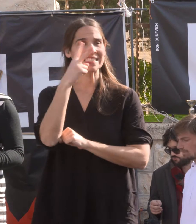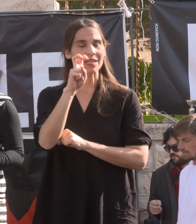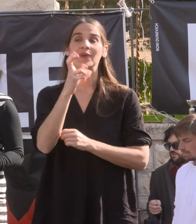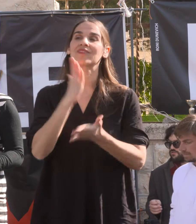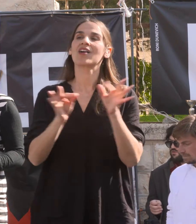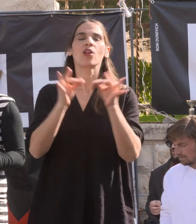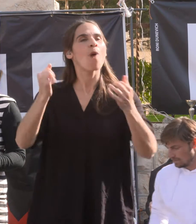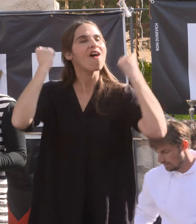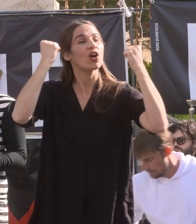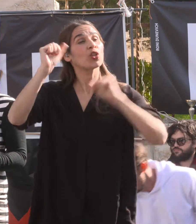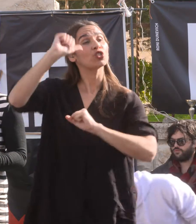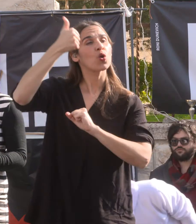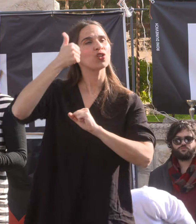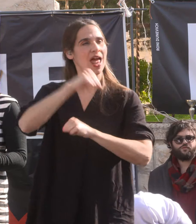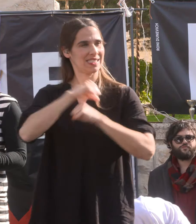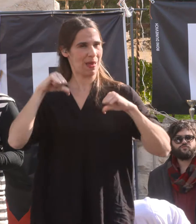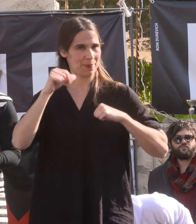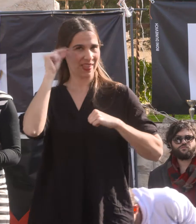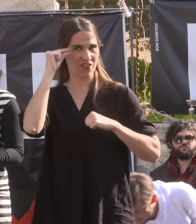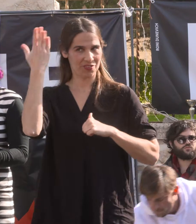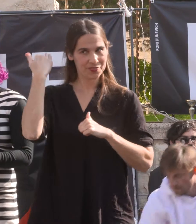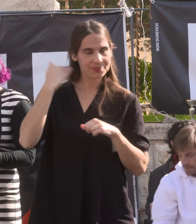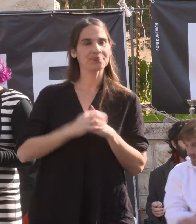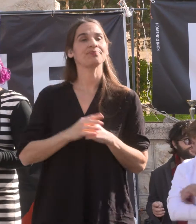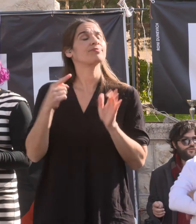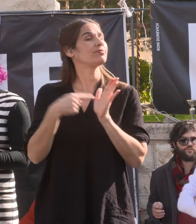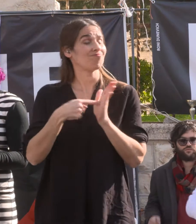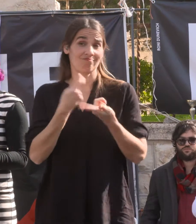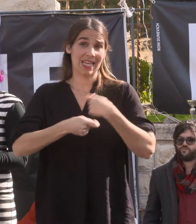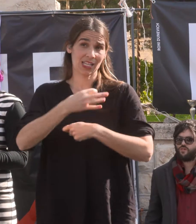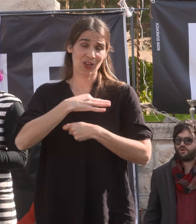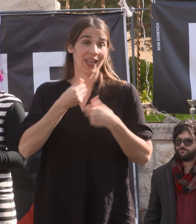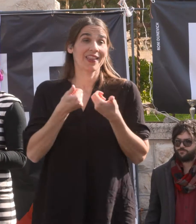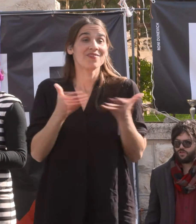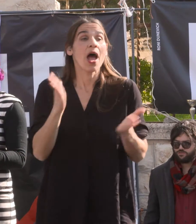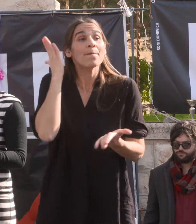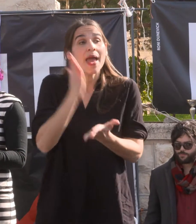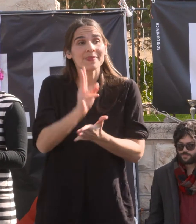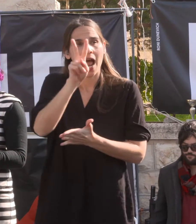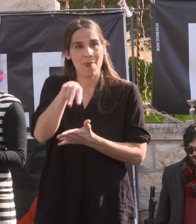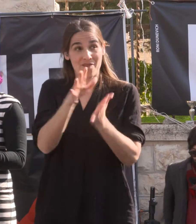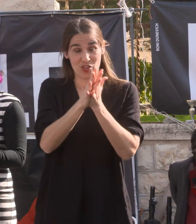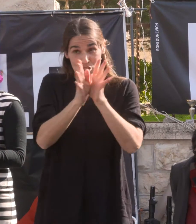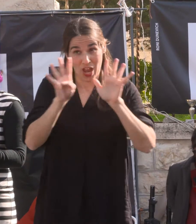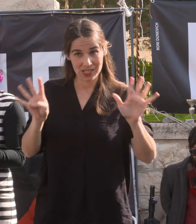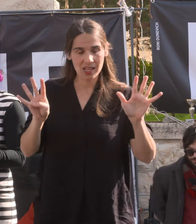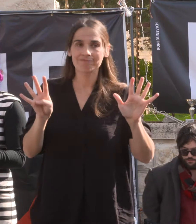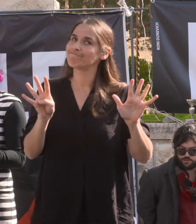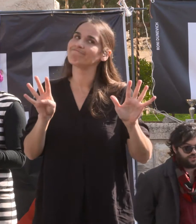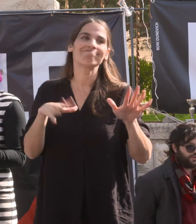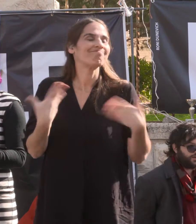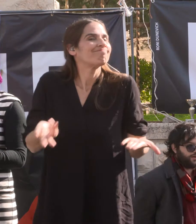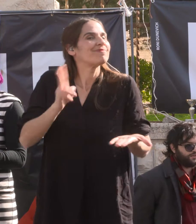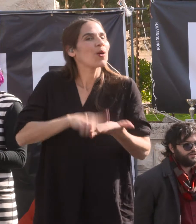כבר בהפגנות הראשונות של העצמאים בתל אביב. מכיוון שהעסק שלי נפתח באמצע 2019, לא הייתי